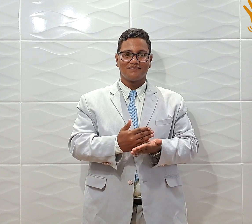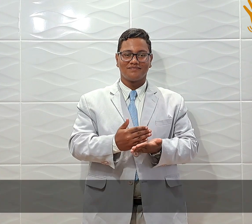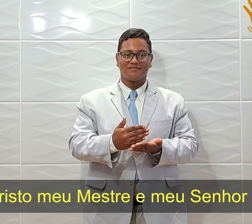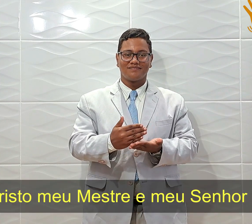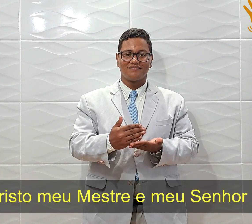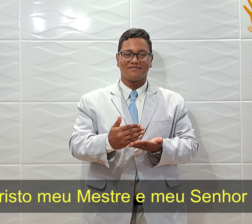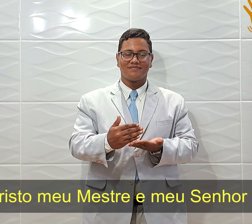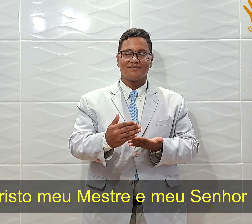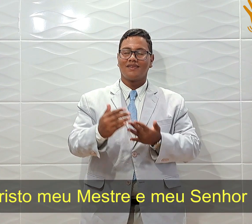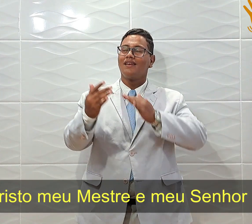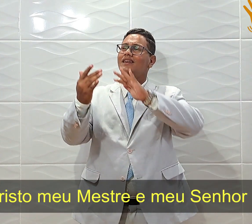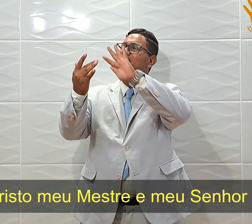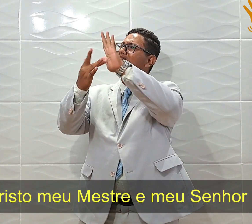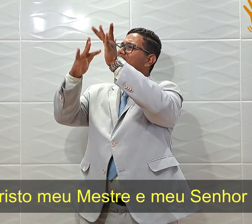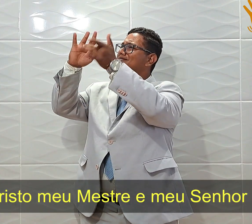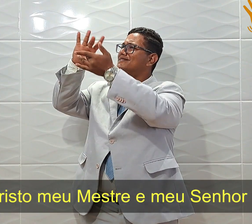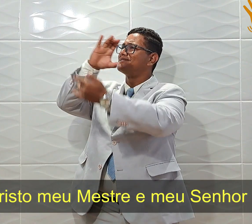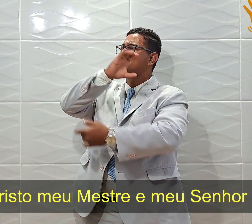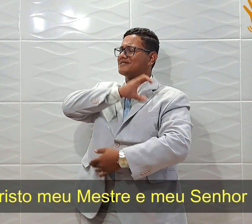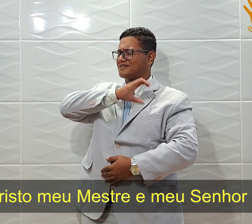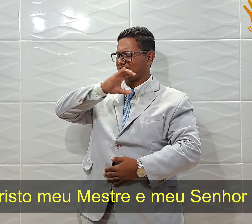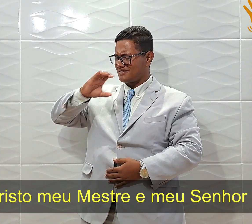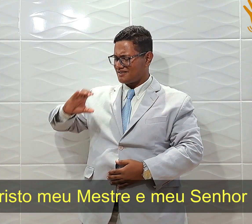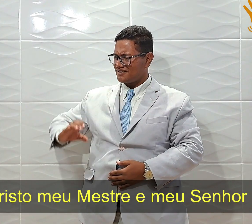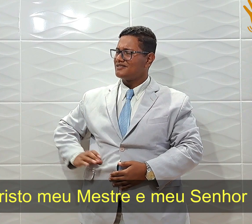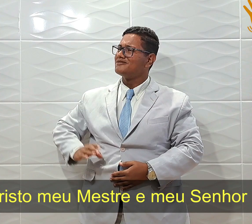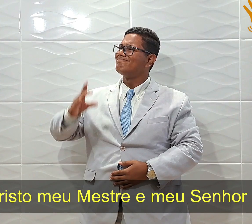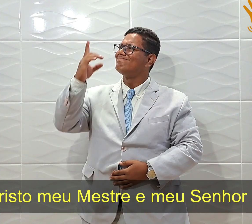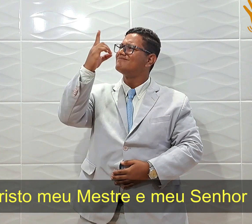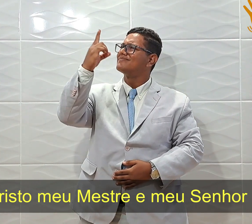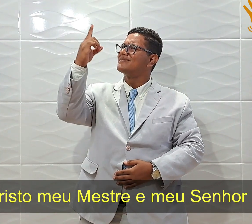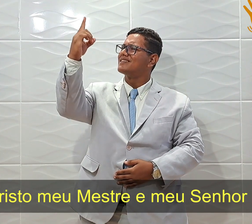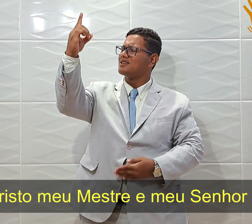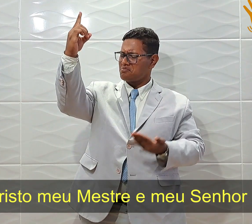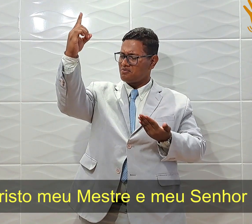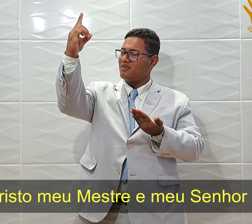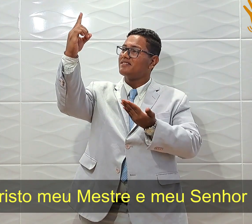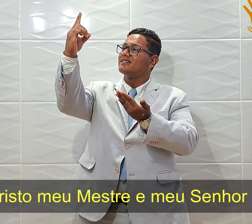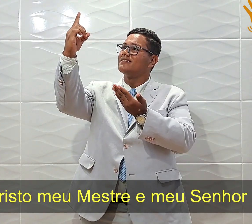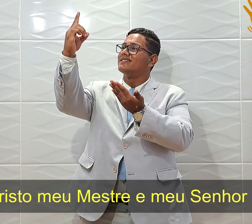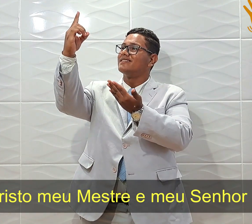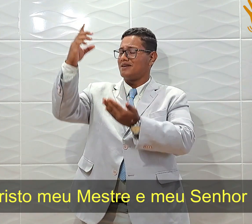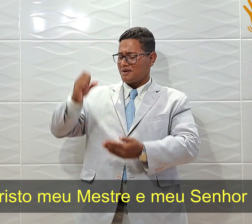Cristo, meu Mestre e meu Senhor